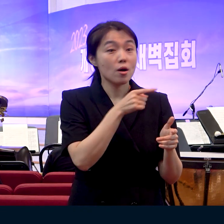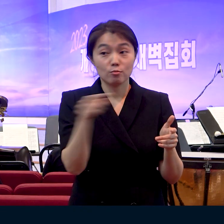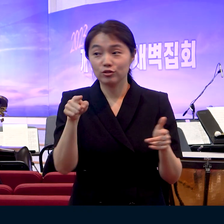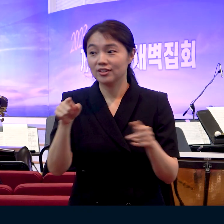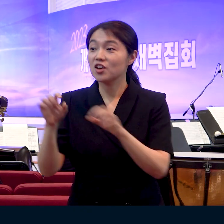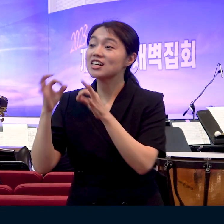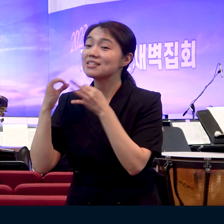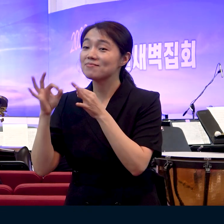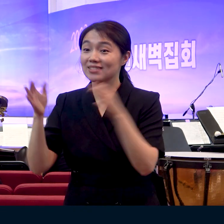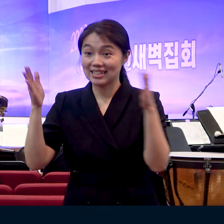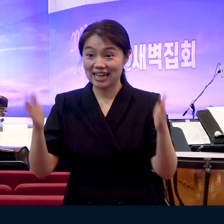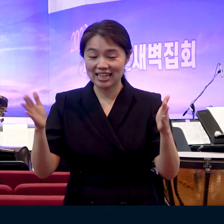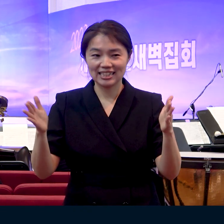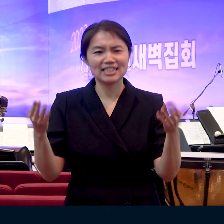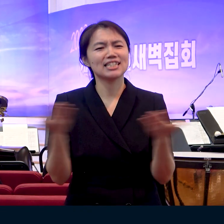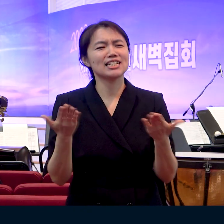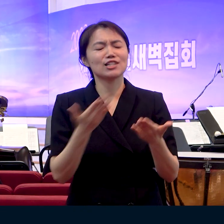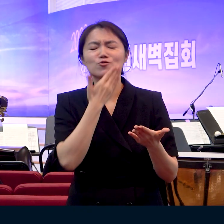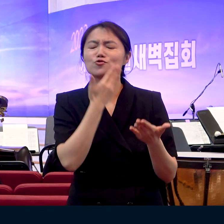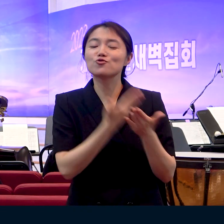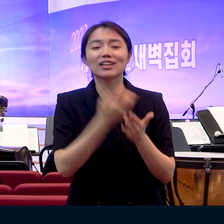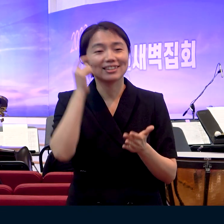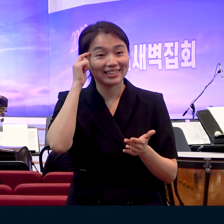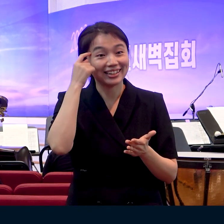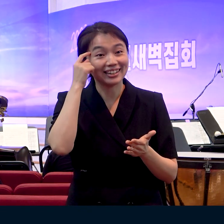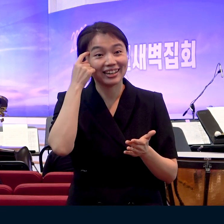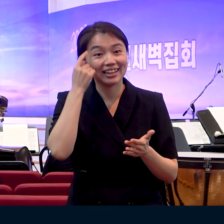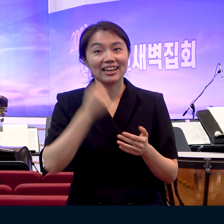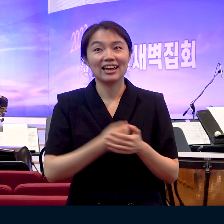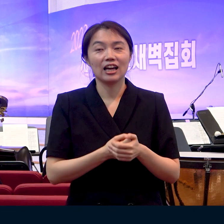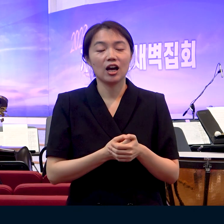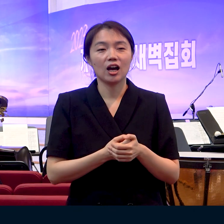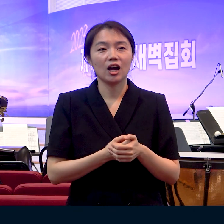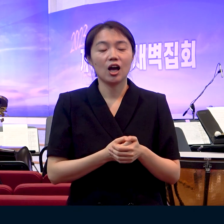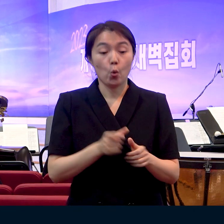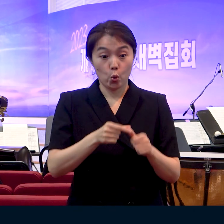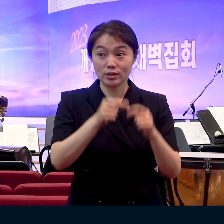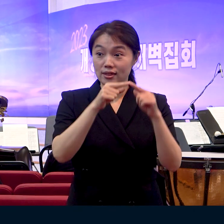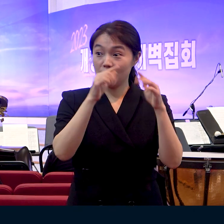또한 주중사역이 정말 중요하다. 호산나 선교원,